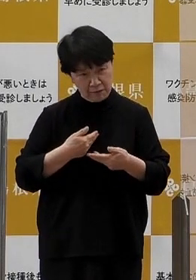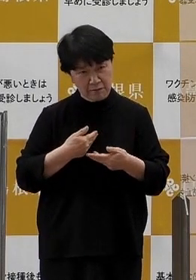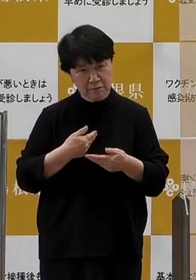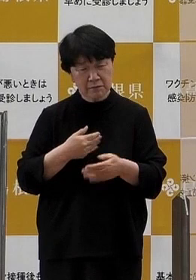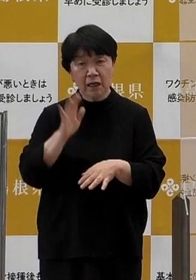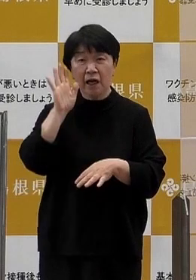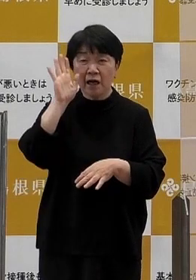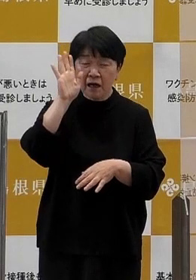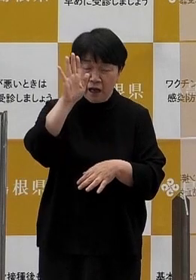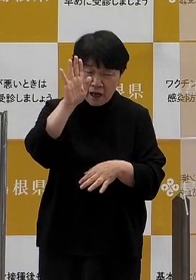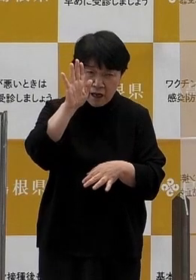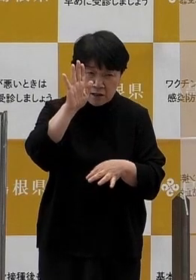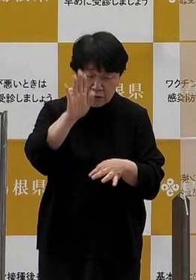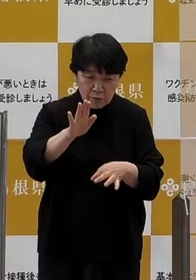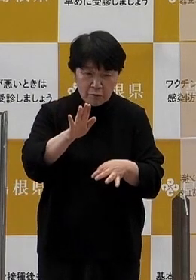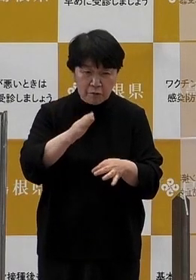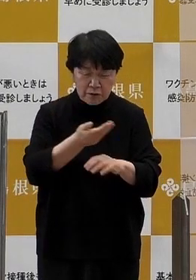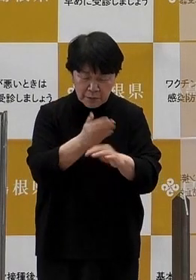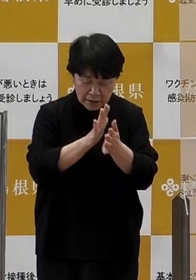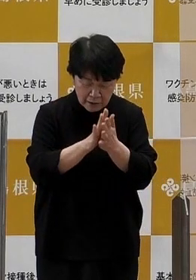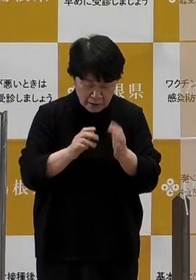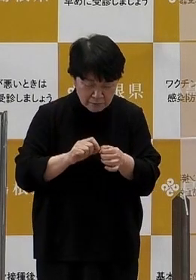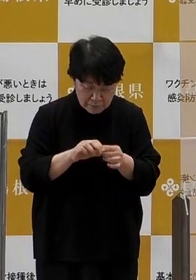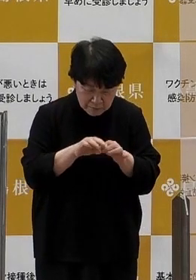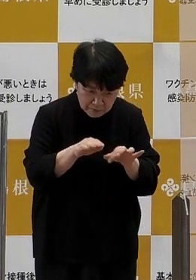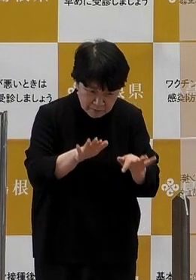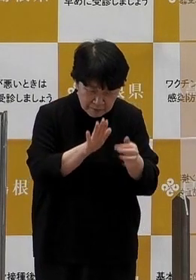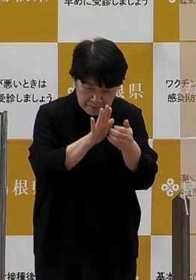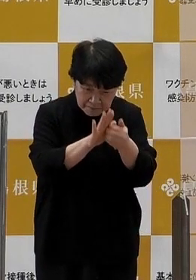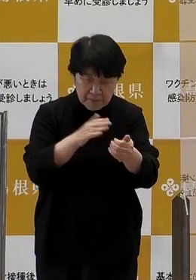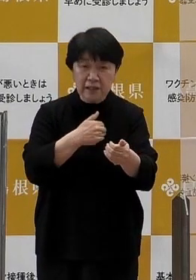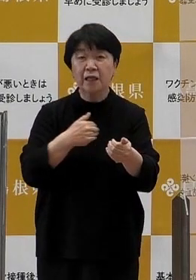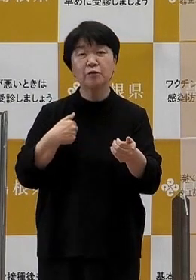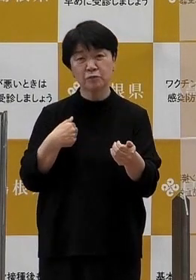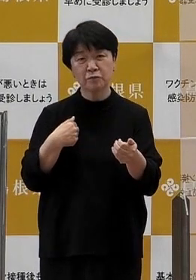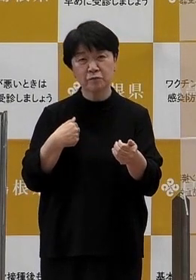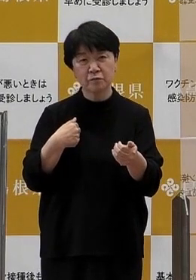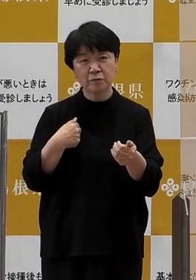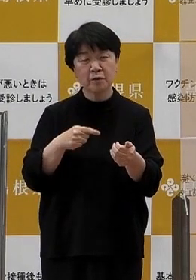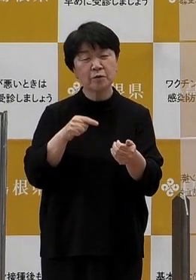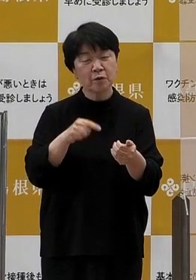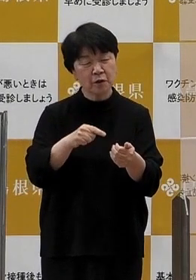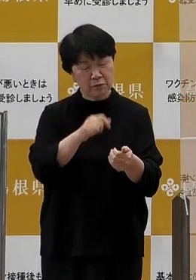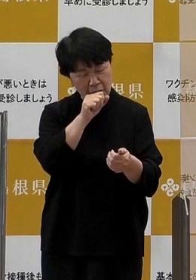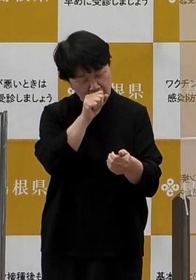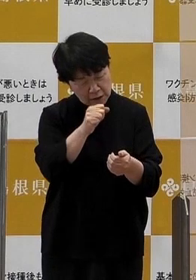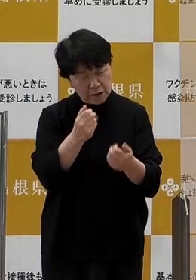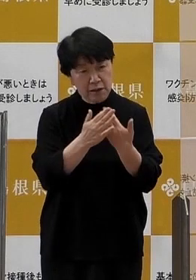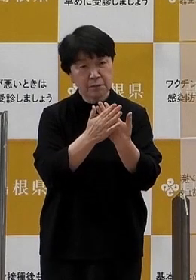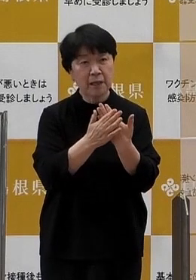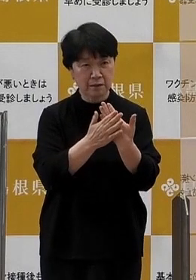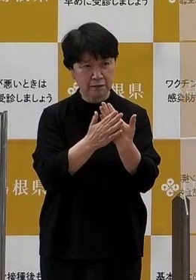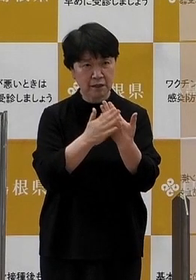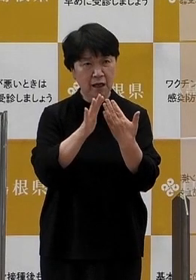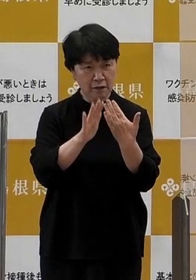し、島根県のためにもなるし、それが無駄にはならないわけなので、そこの点をご理解いただき